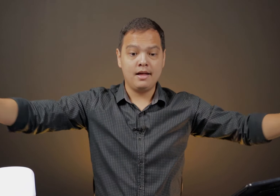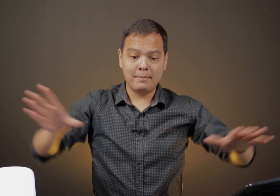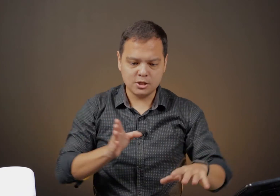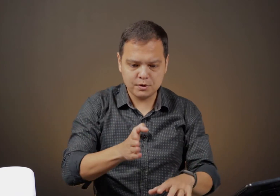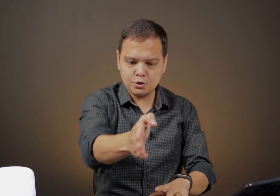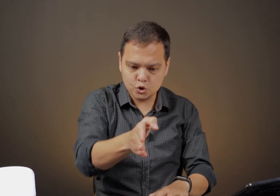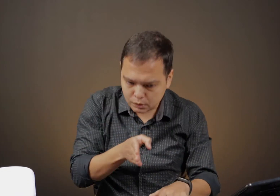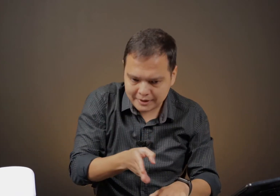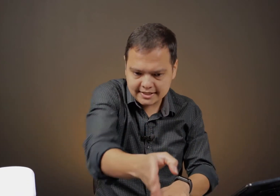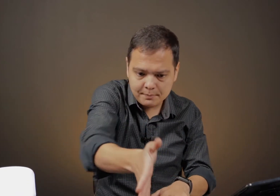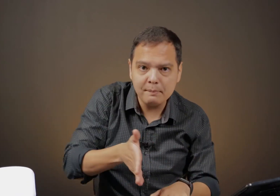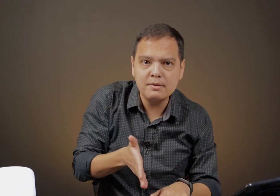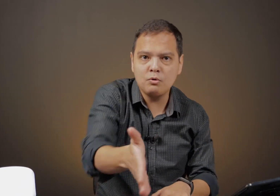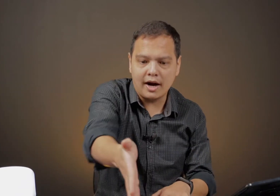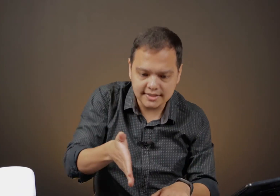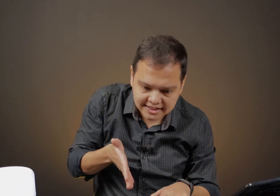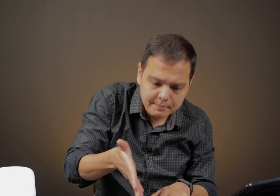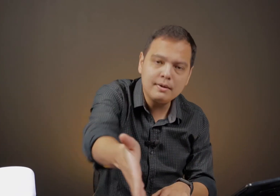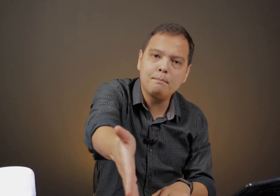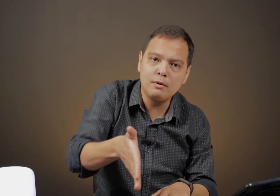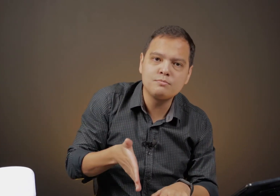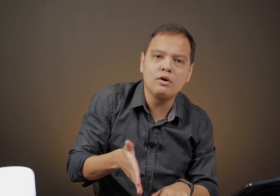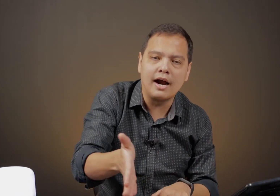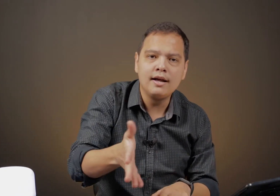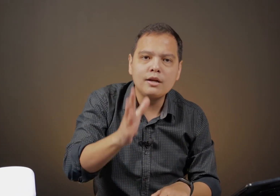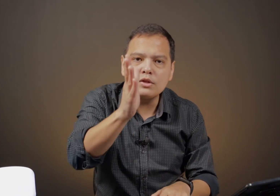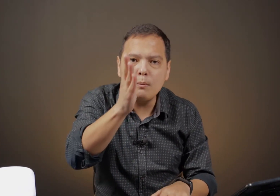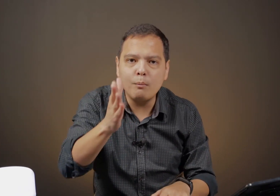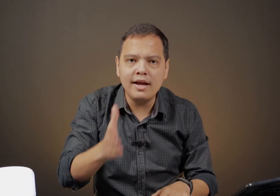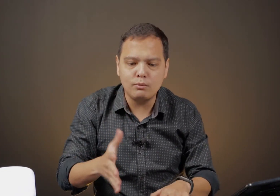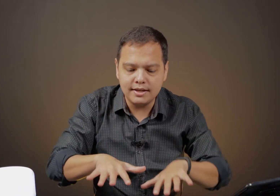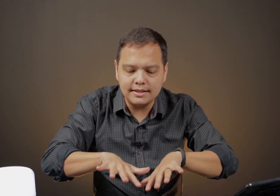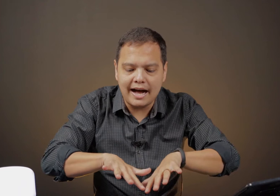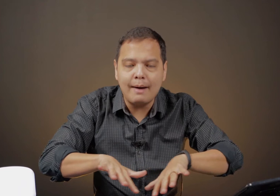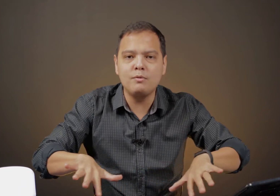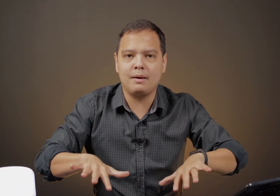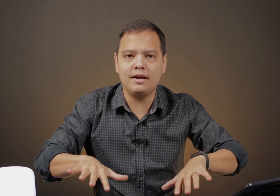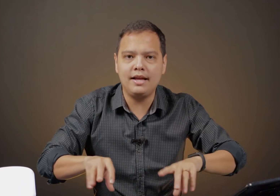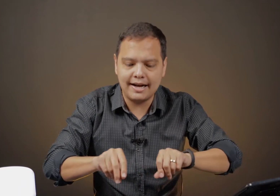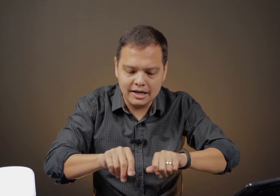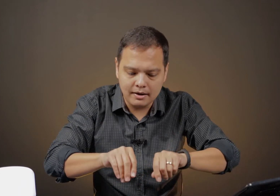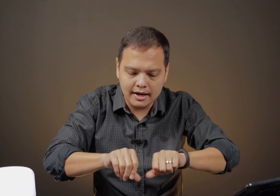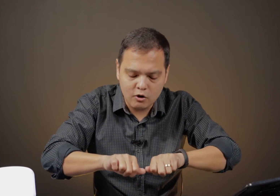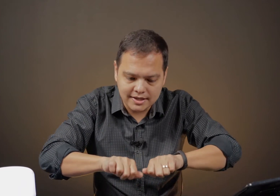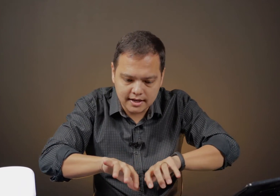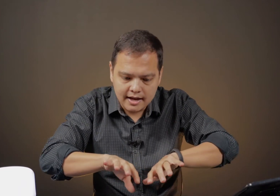mas as pessoas costumam passar sempre pelo mesmo lugar, sempre pelo mesmo lugar. Não tem um momento em que abre um caminho ali, a grama ali começa